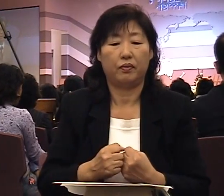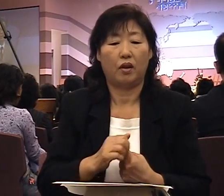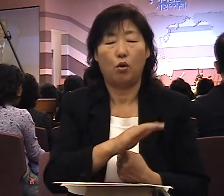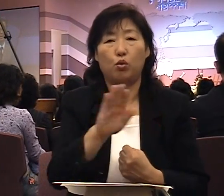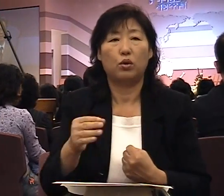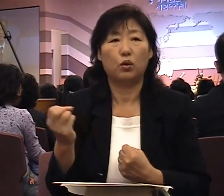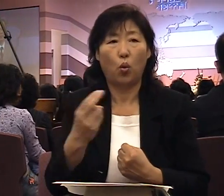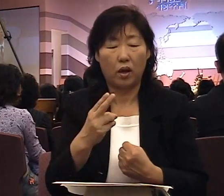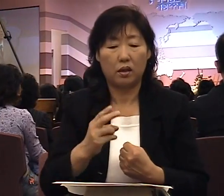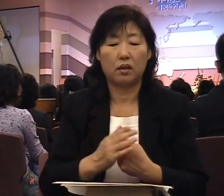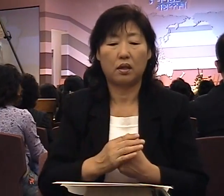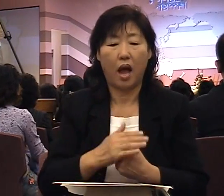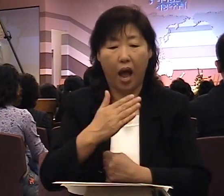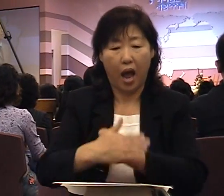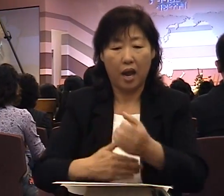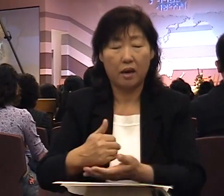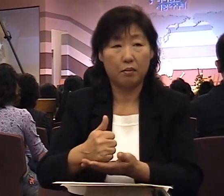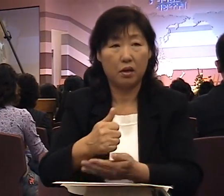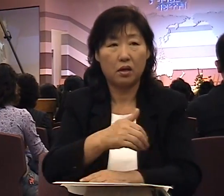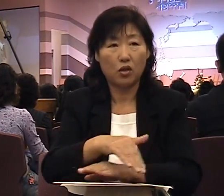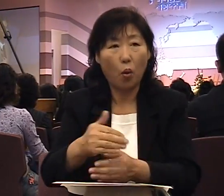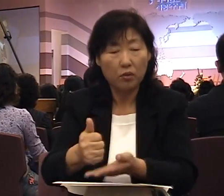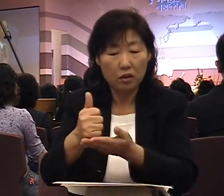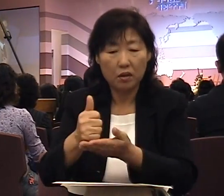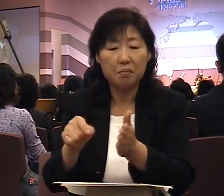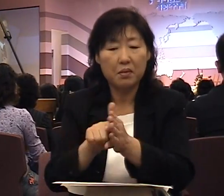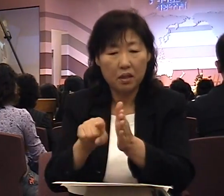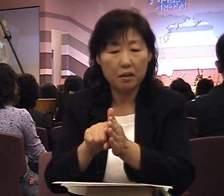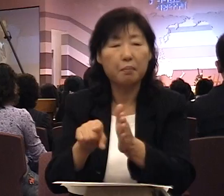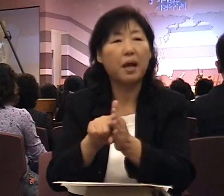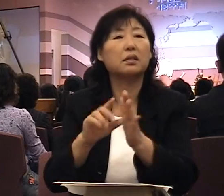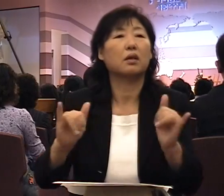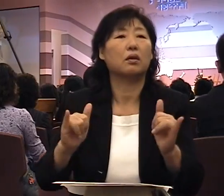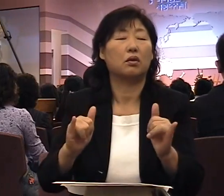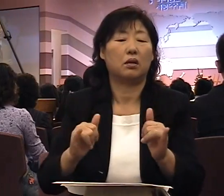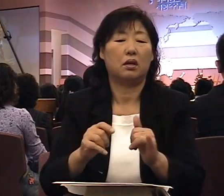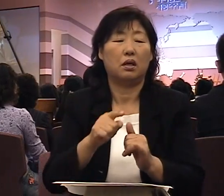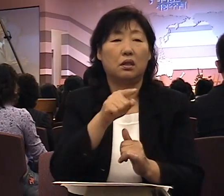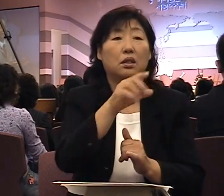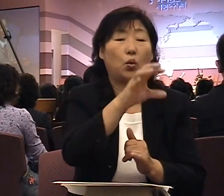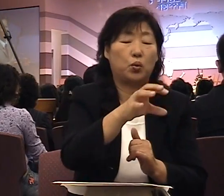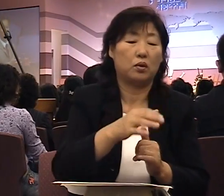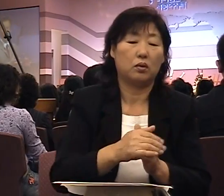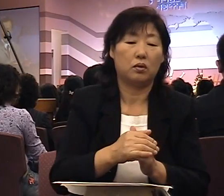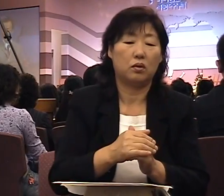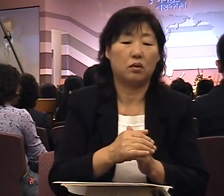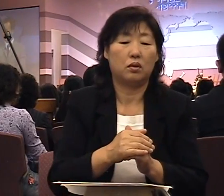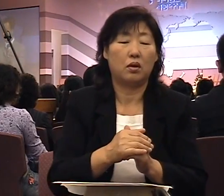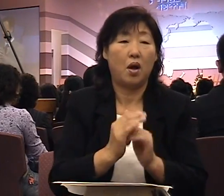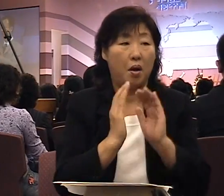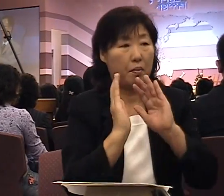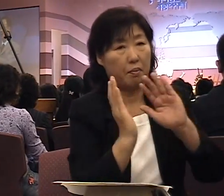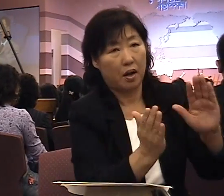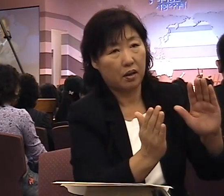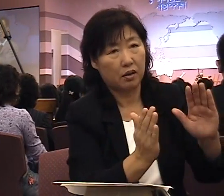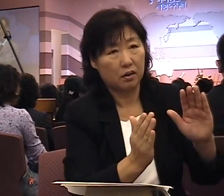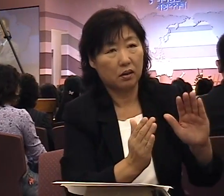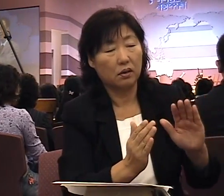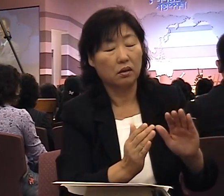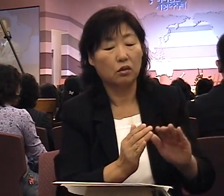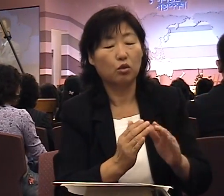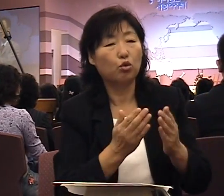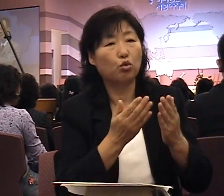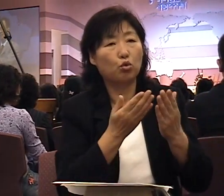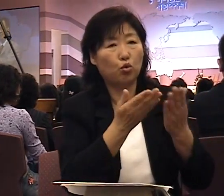우리 또한 하나님의 섭리를 믿는 하나님의 백성들이죠. 그쪽으로 우리의 방향을 틀어야 된다는 것입니다.